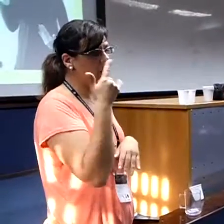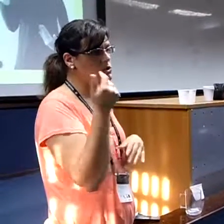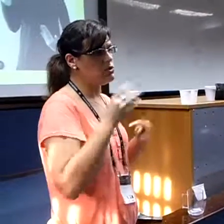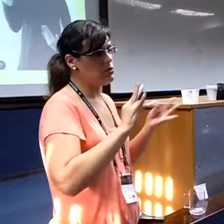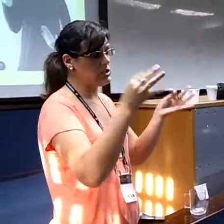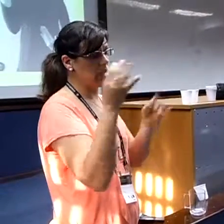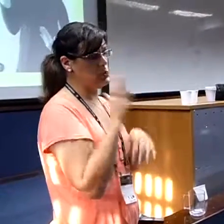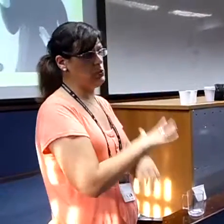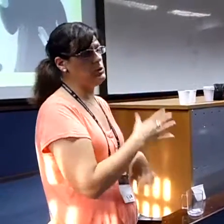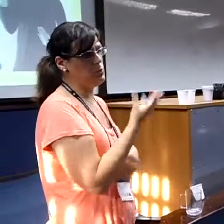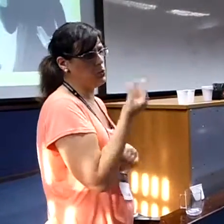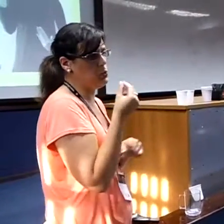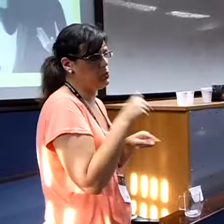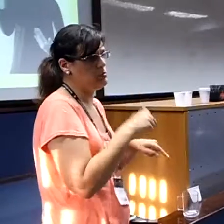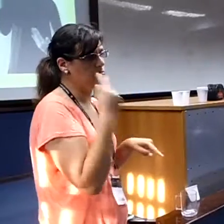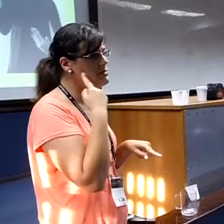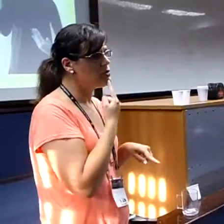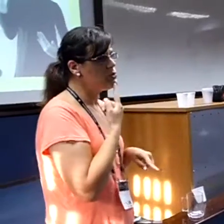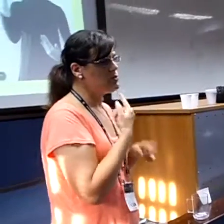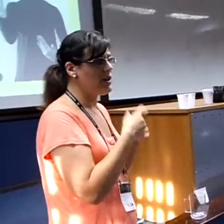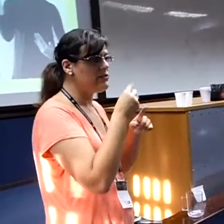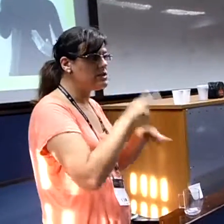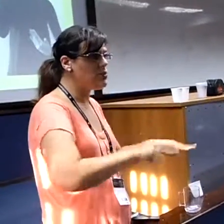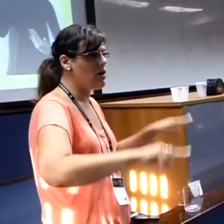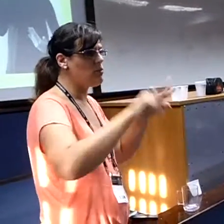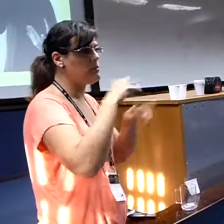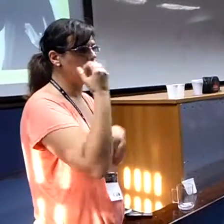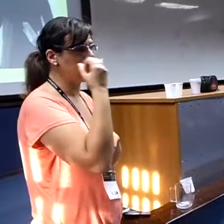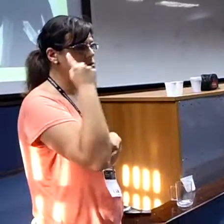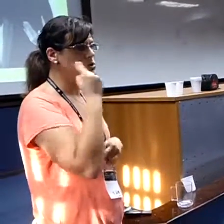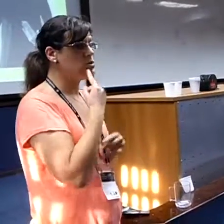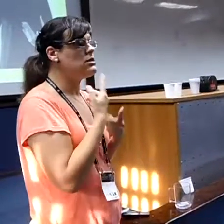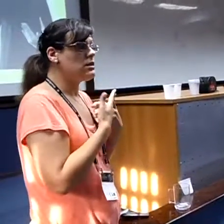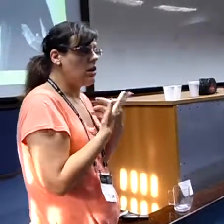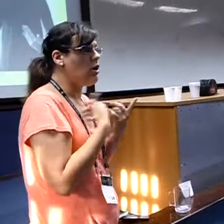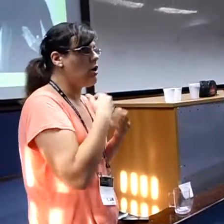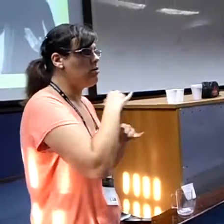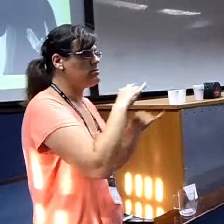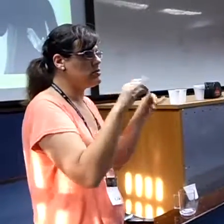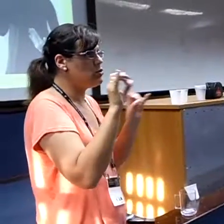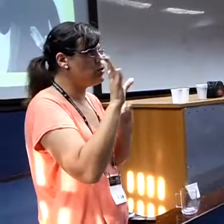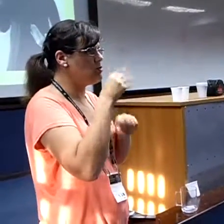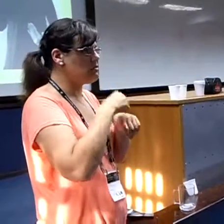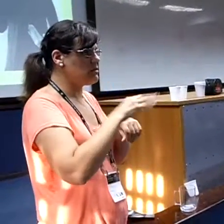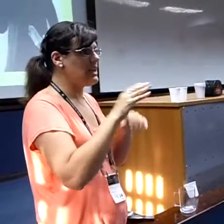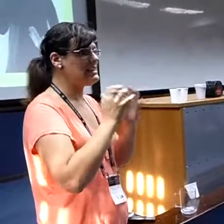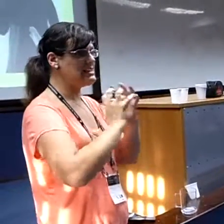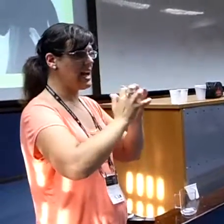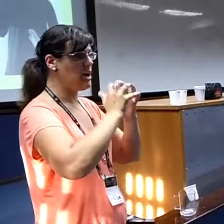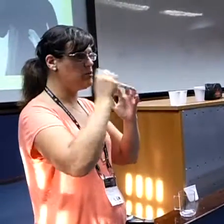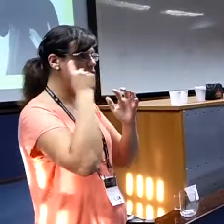pessoa. Né? A tecnologia ajudou bastante no desenvolvimento do surdo, em função da língua ser de